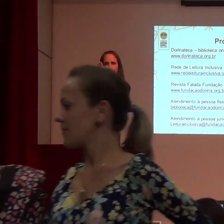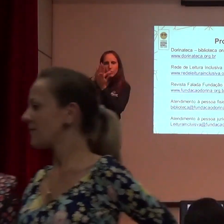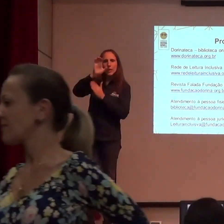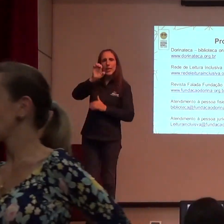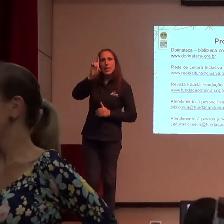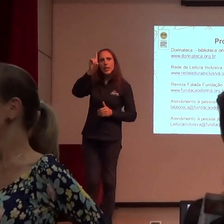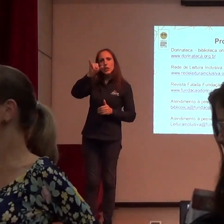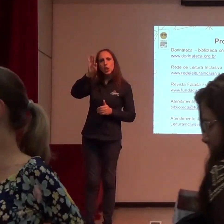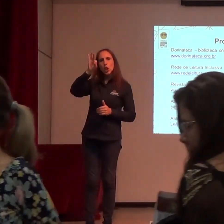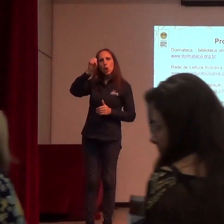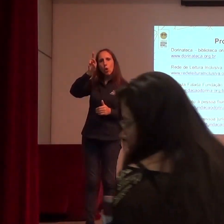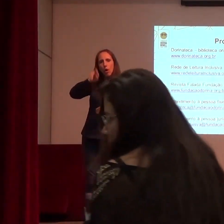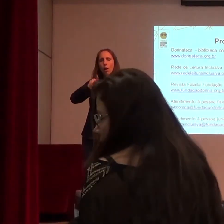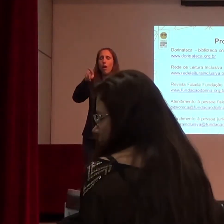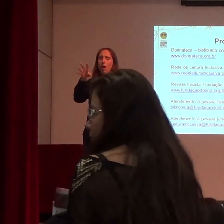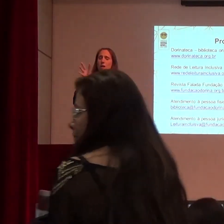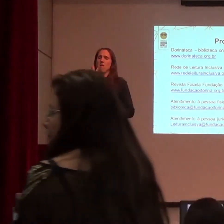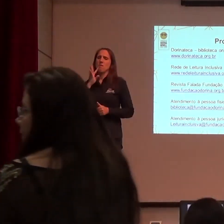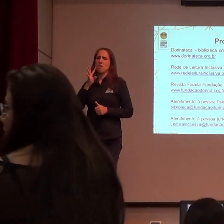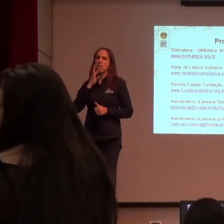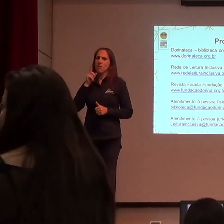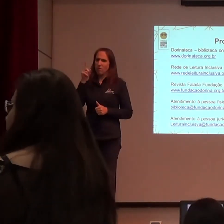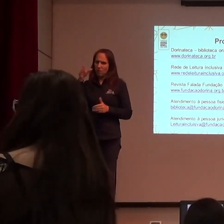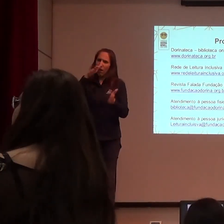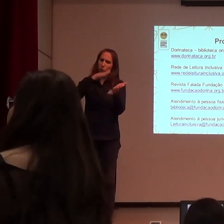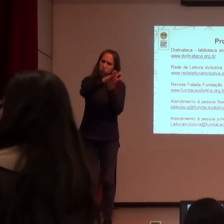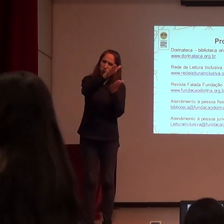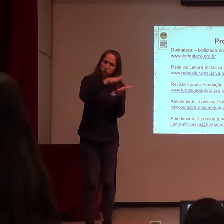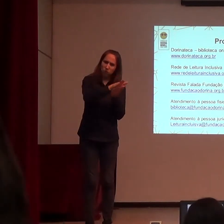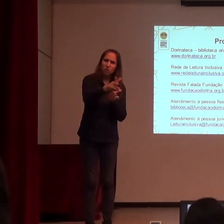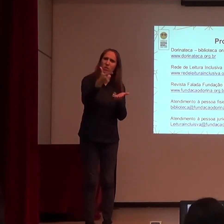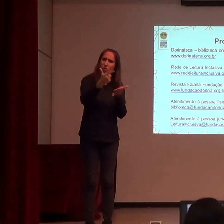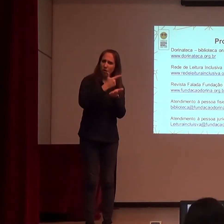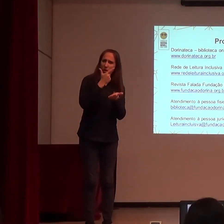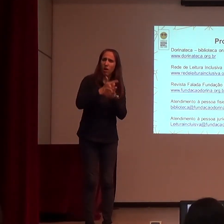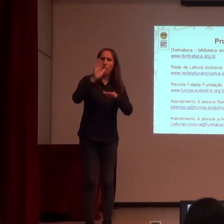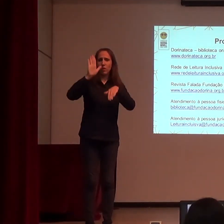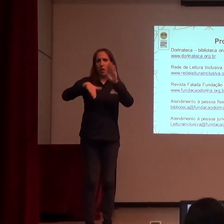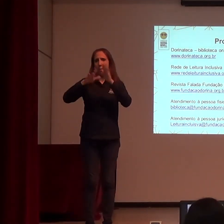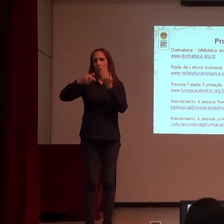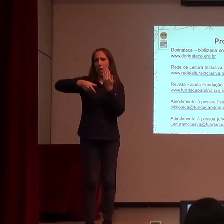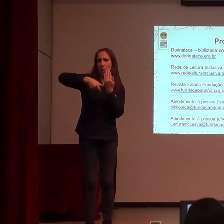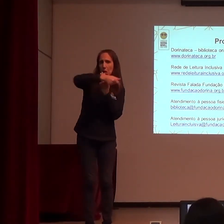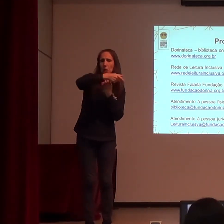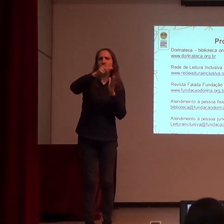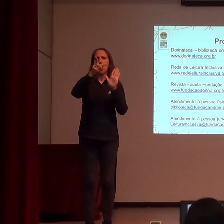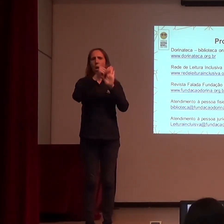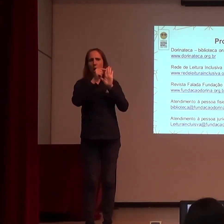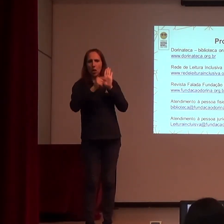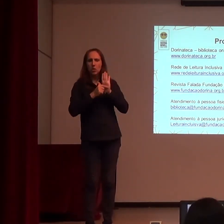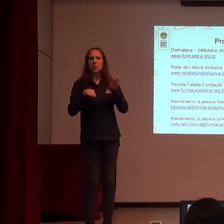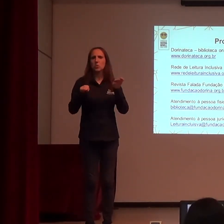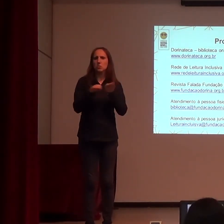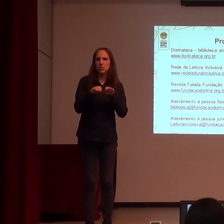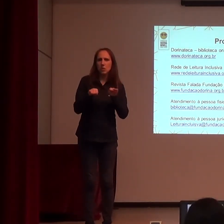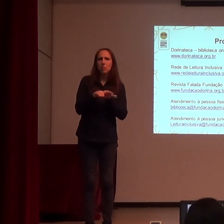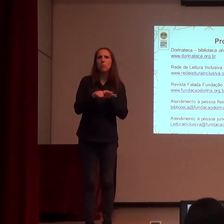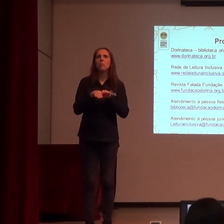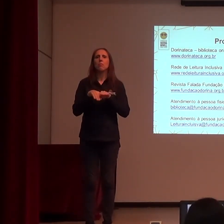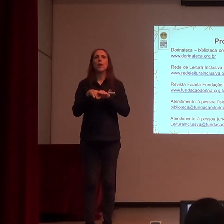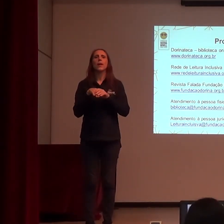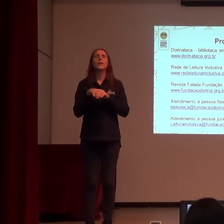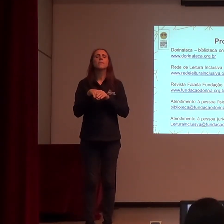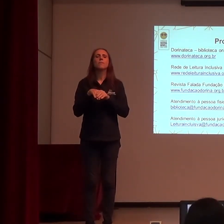muito conhecida que publica as obras de um determinado autor, tanto artigos, né, em periódicos como doutrina,